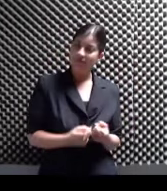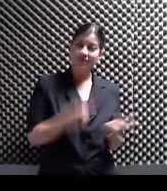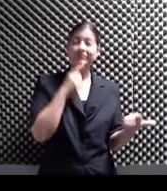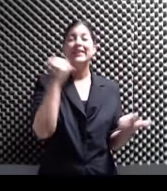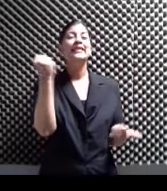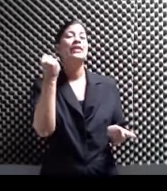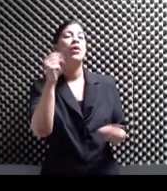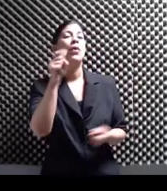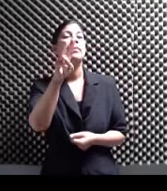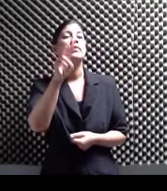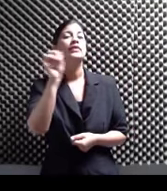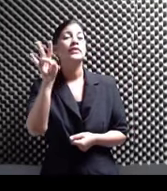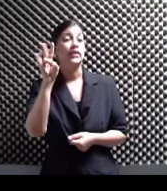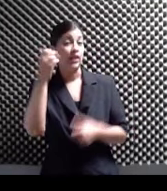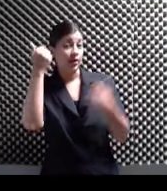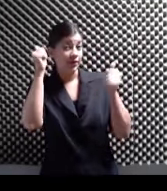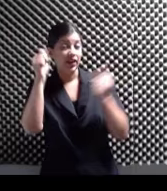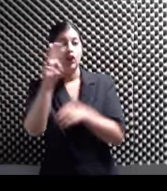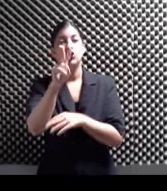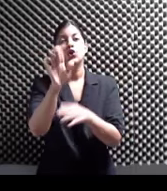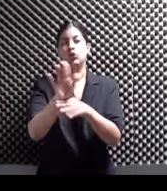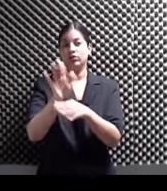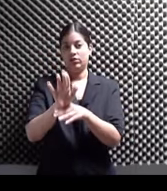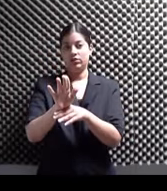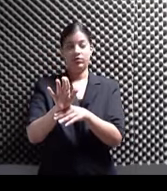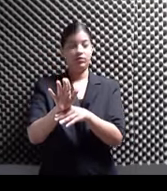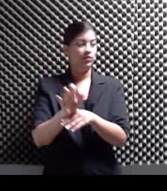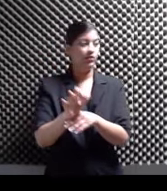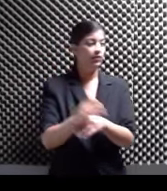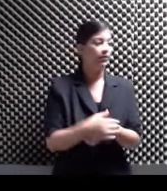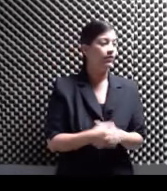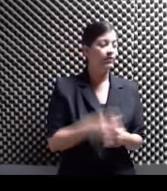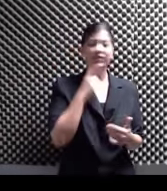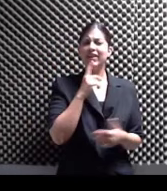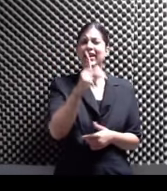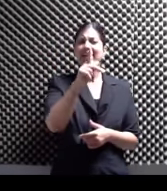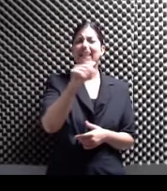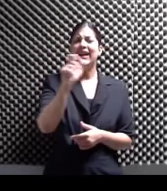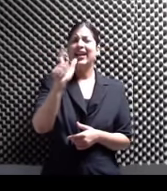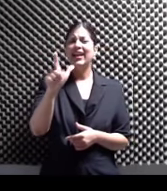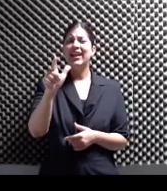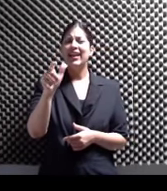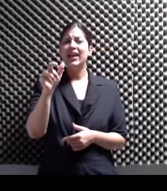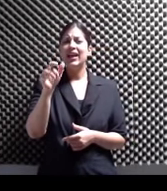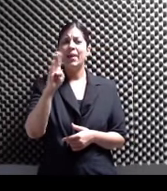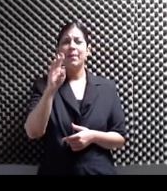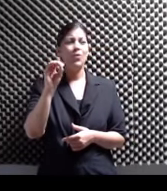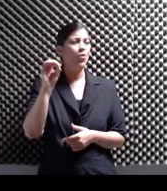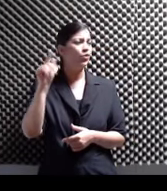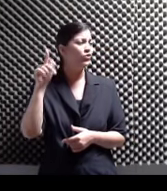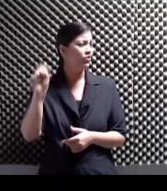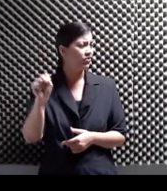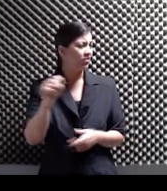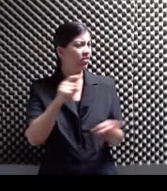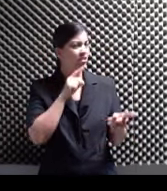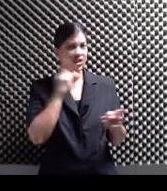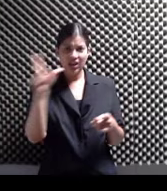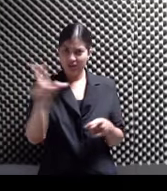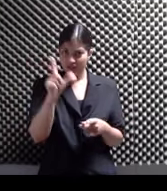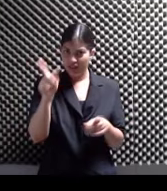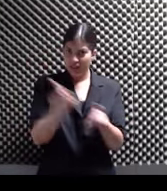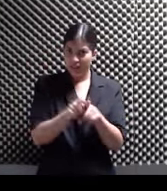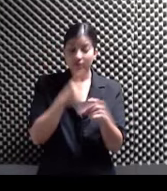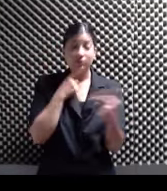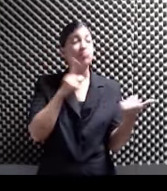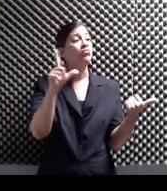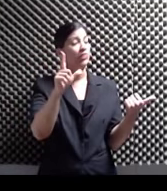sábado 27 de abril a las 2 de la tarde. Sí. KL Books, eso es también que era una librería médica, sí, ¿no? Sí, ahora tiene libros de